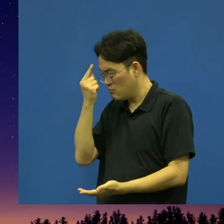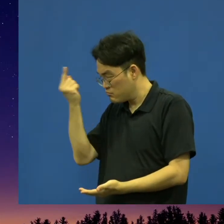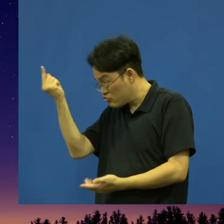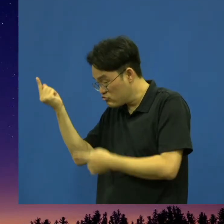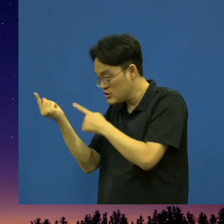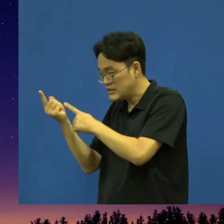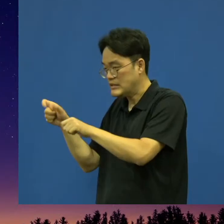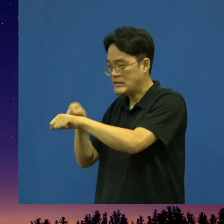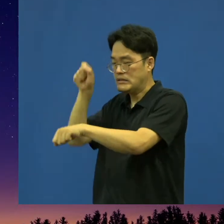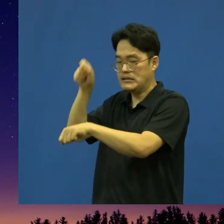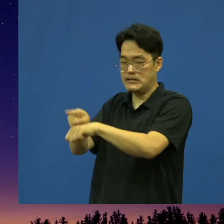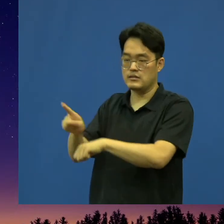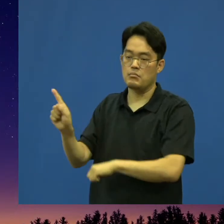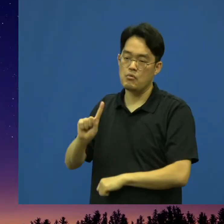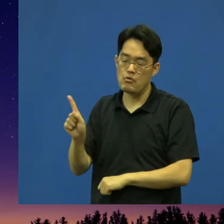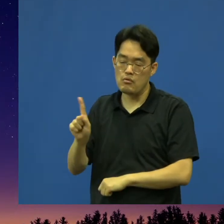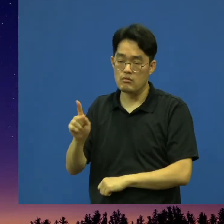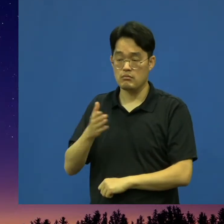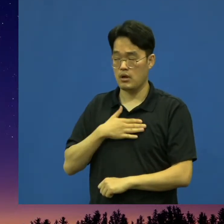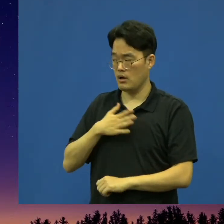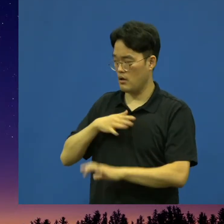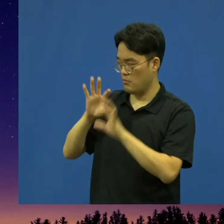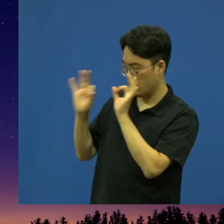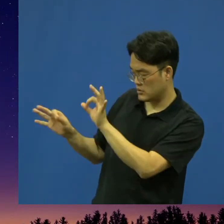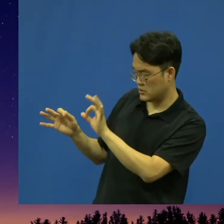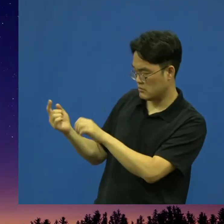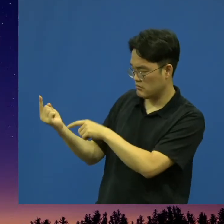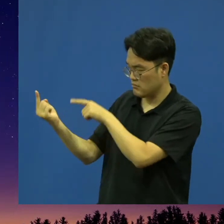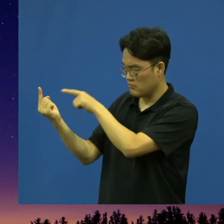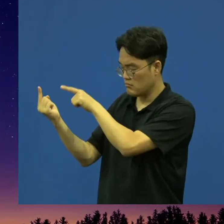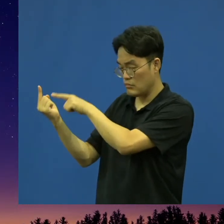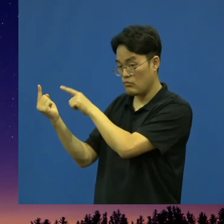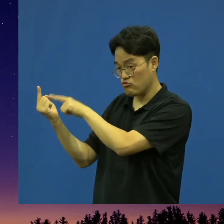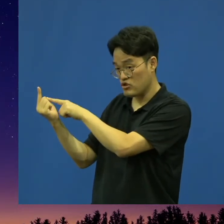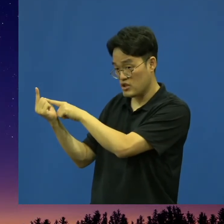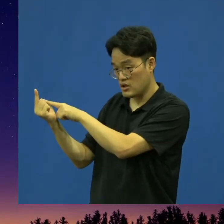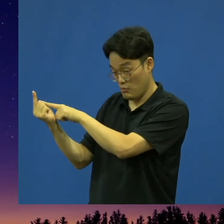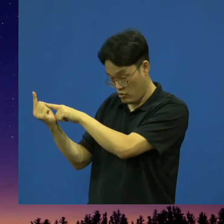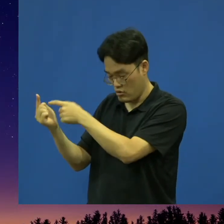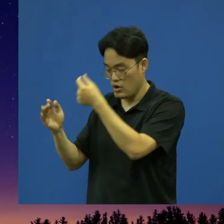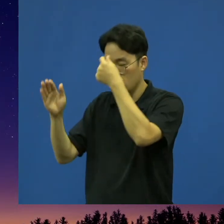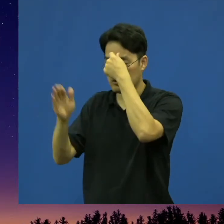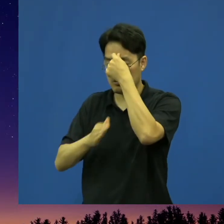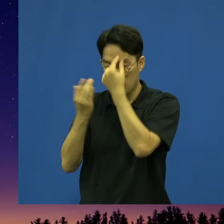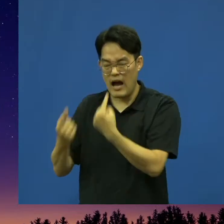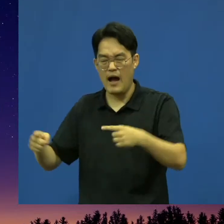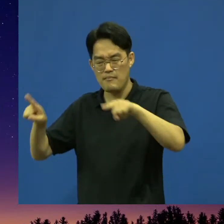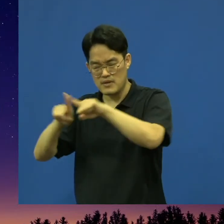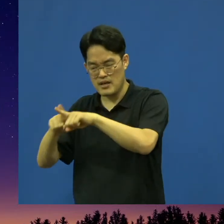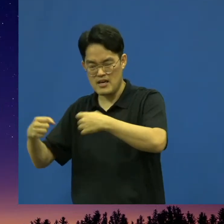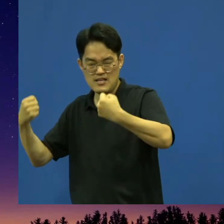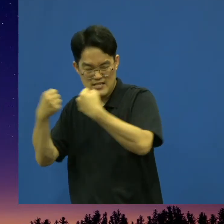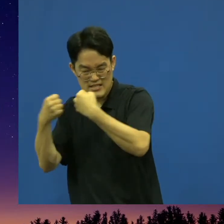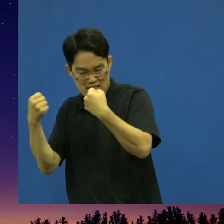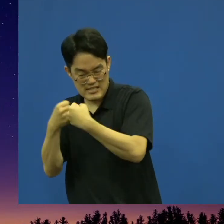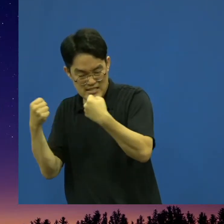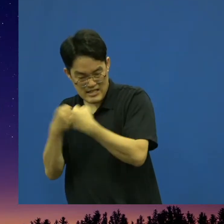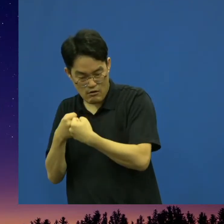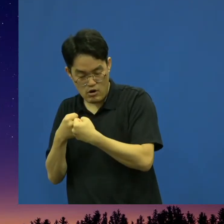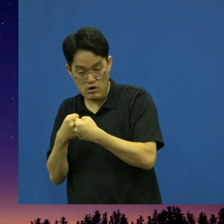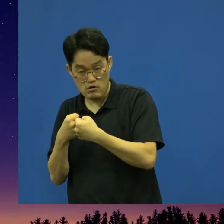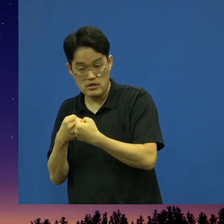한번 보세요. 내가 본즉 이 뿔이 성도들과 더불어 싸워 그들을 이겼더니.